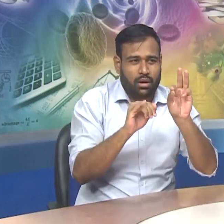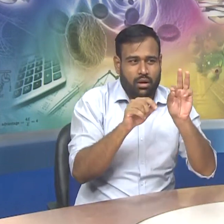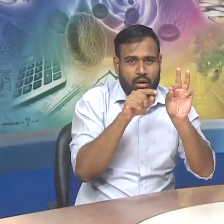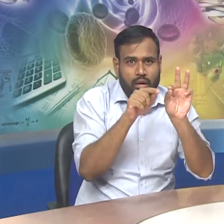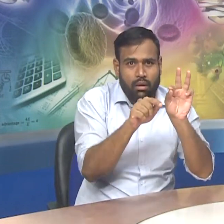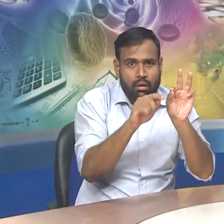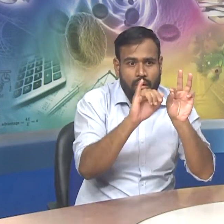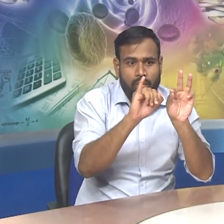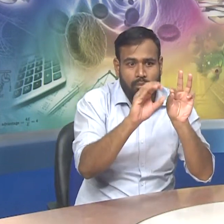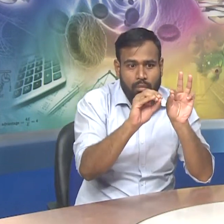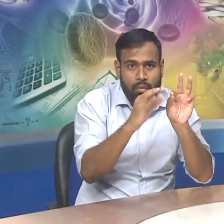ignored,